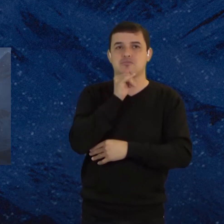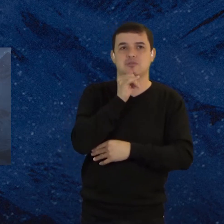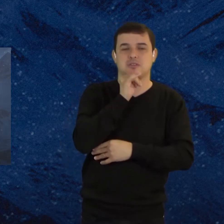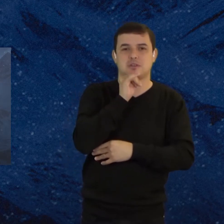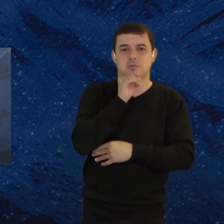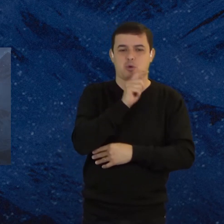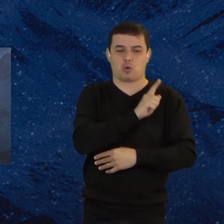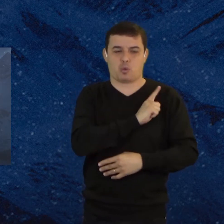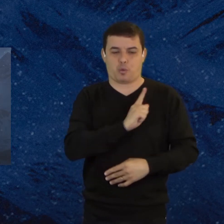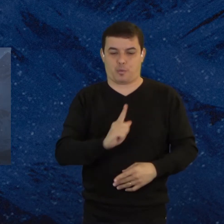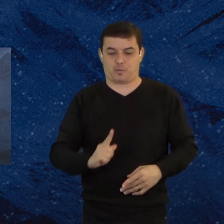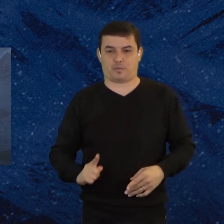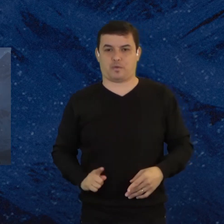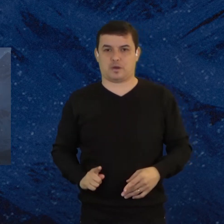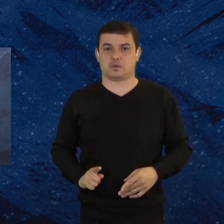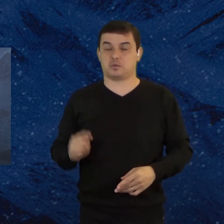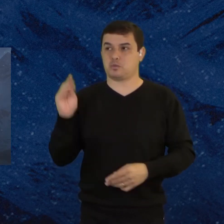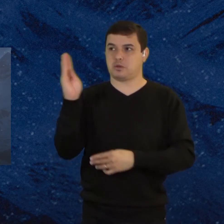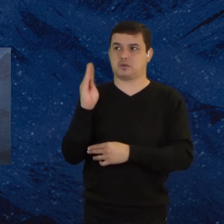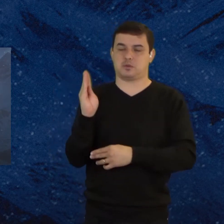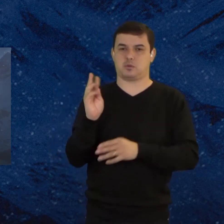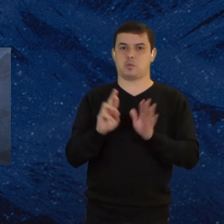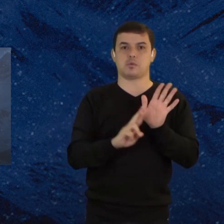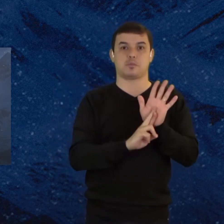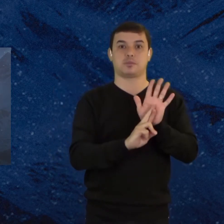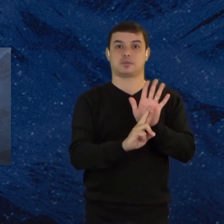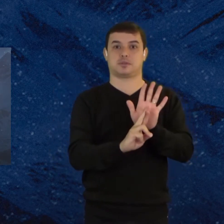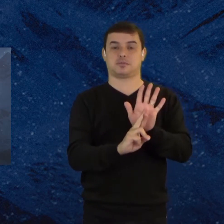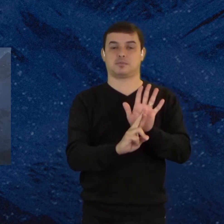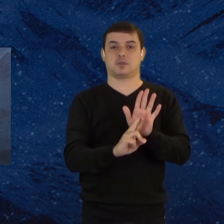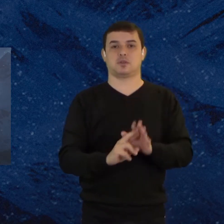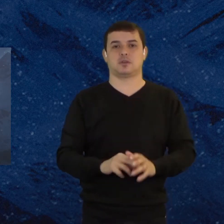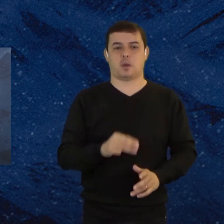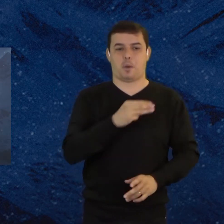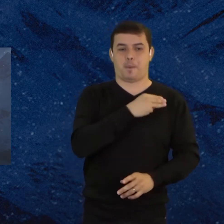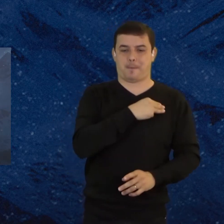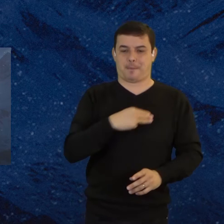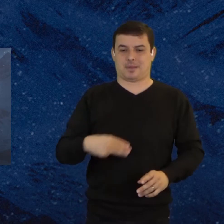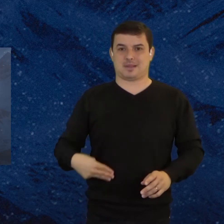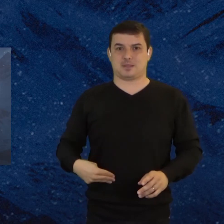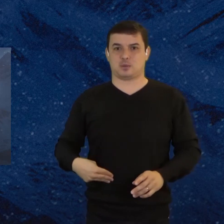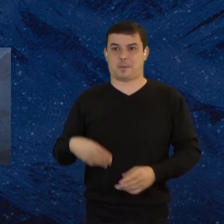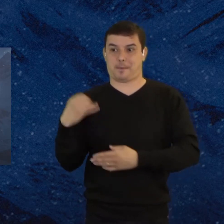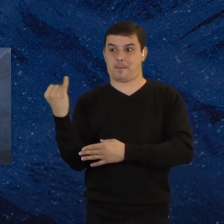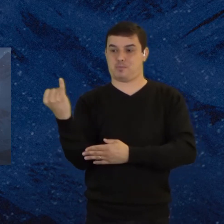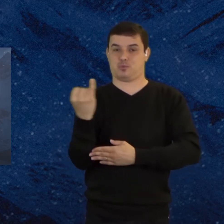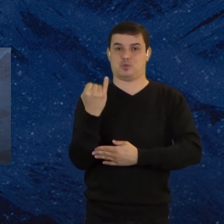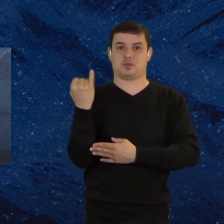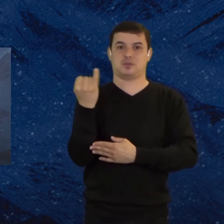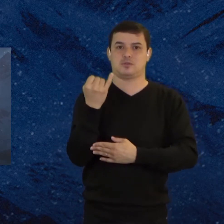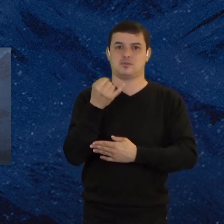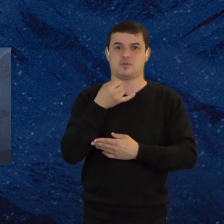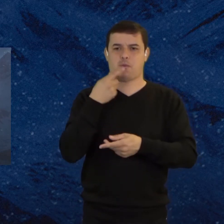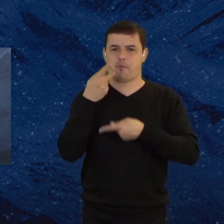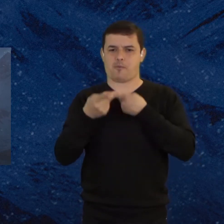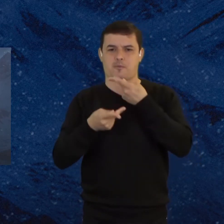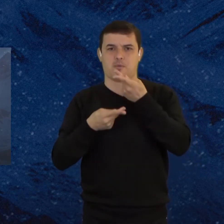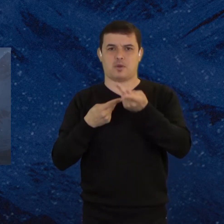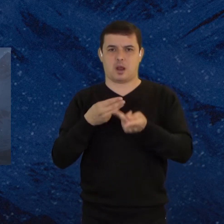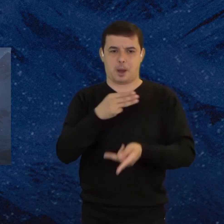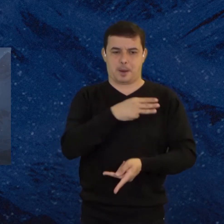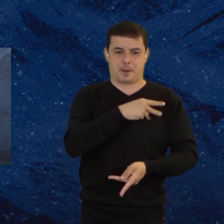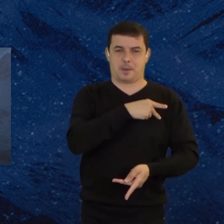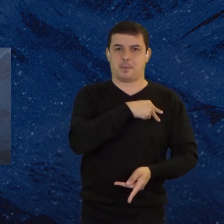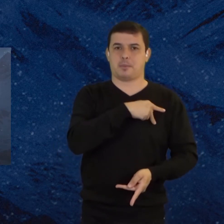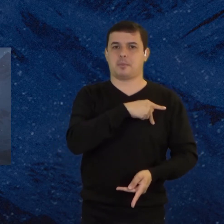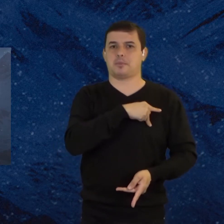seu governo em outras nações. O embaixador é mais do que um ministro. Ele fala a mesma língua do presidente ou do